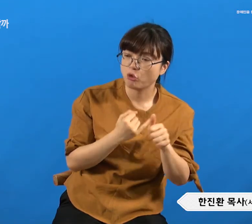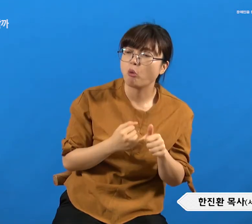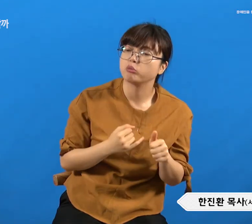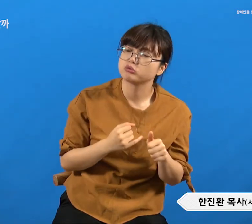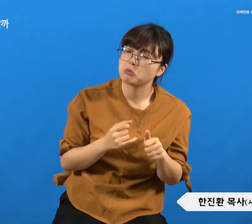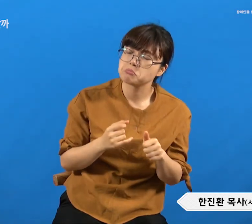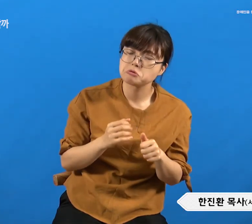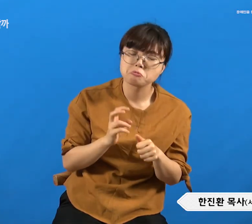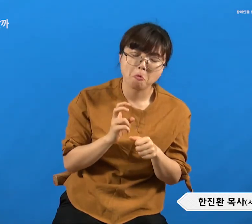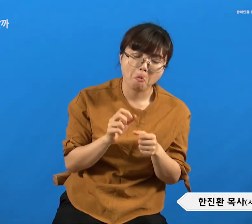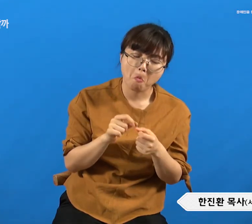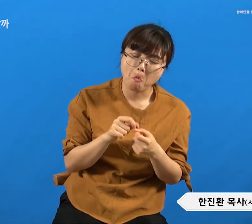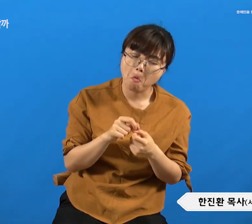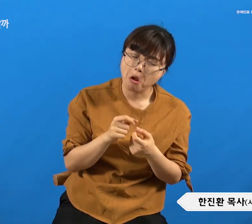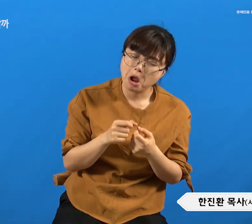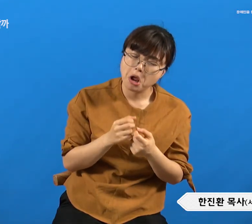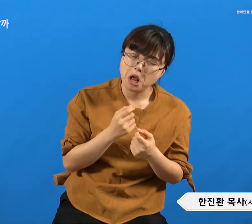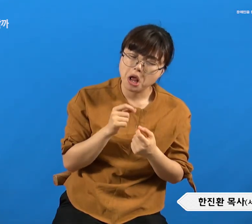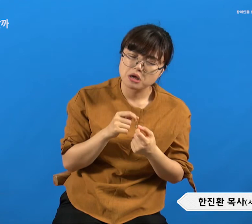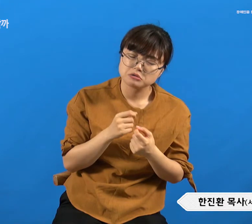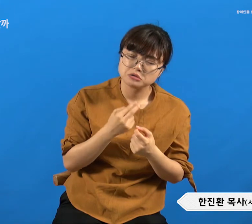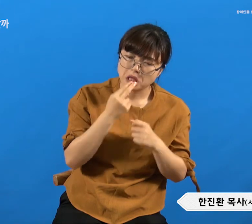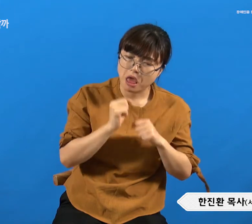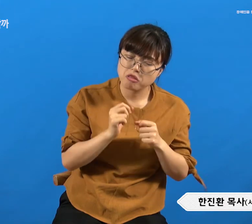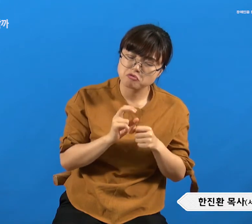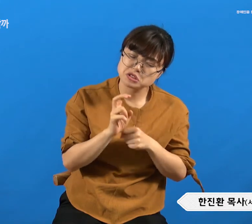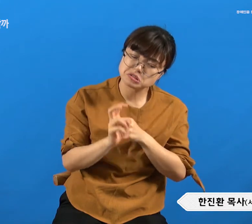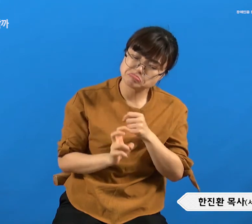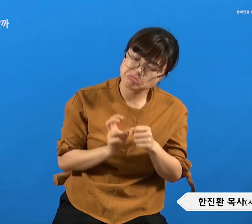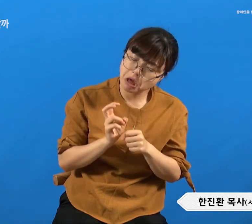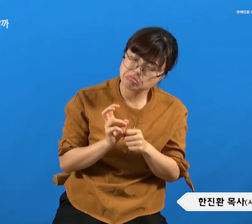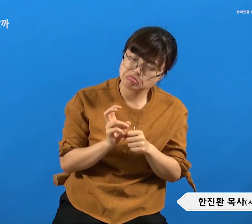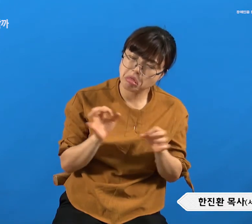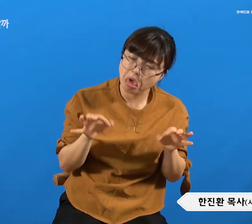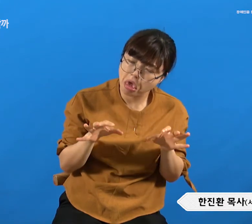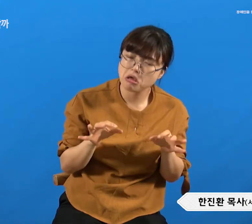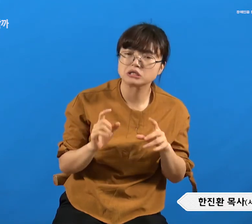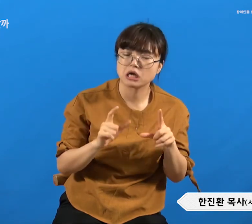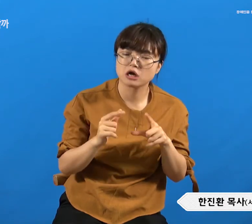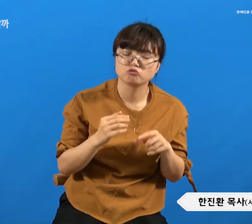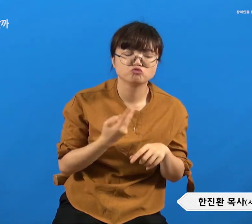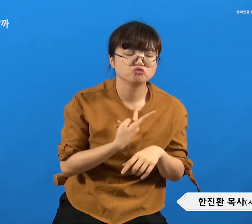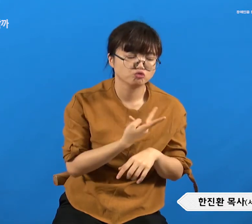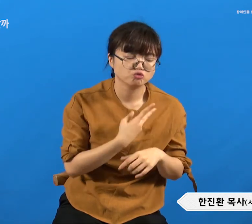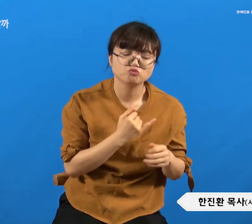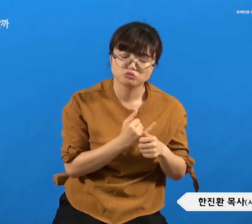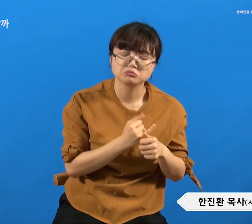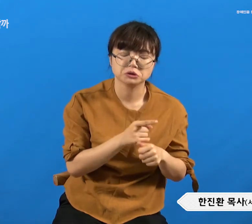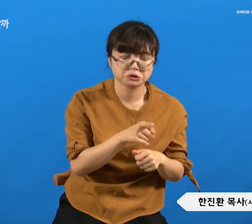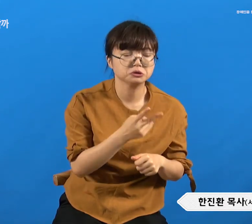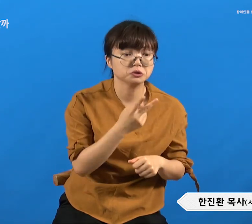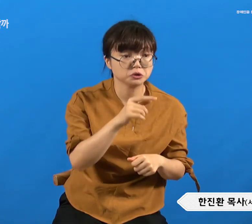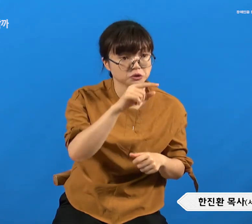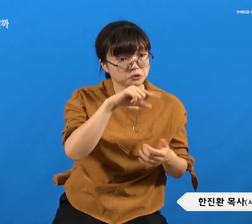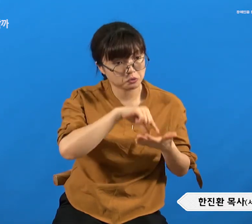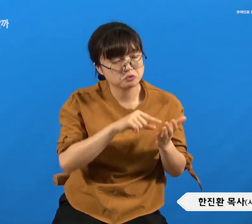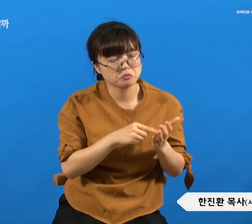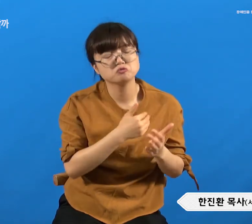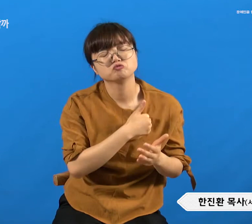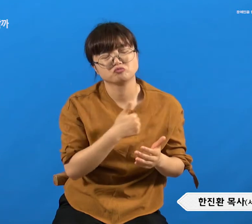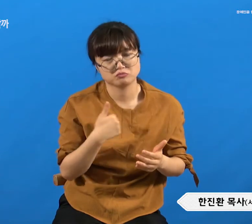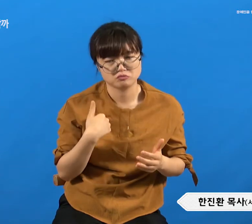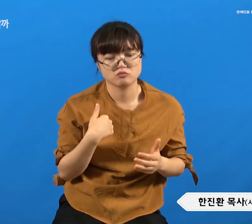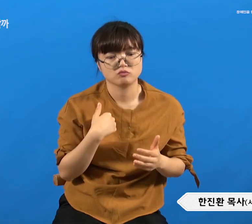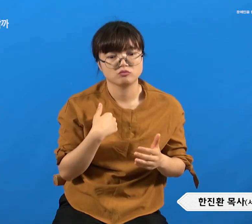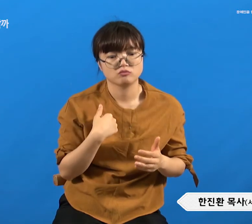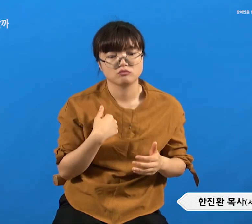어차피 길어봐야 한 20년밖에 안 살 건데 뭐 우리 두 내에게는 이 정도면 충분합니다. 그 다음